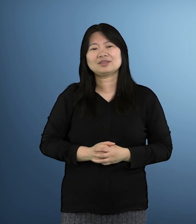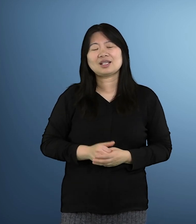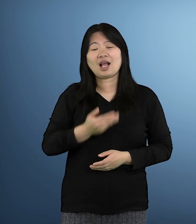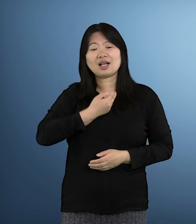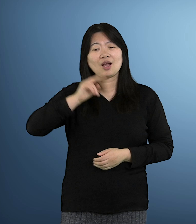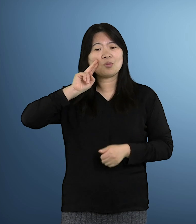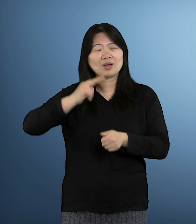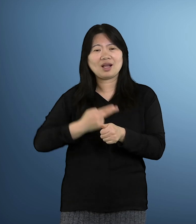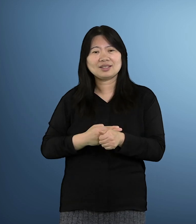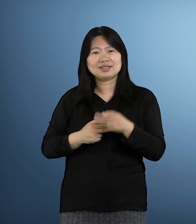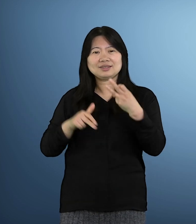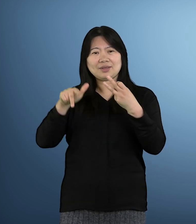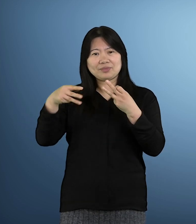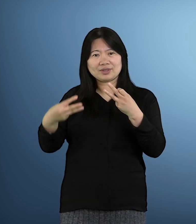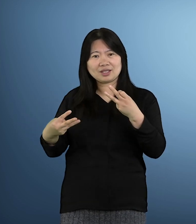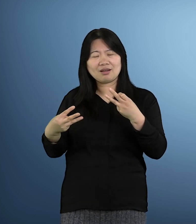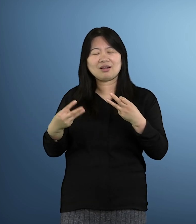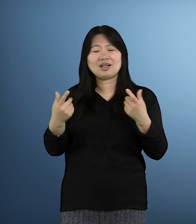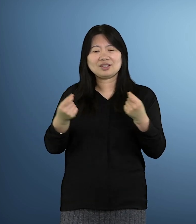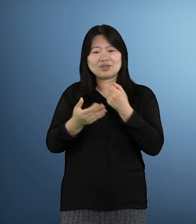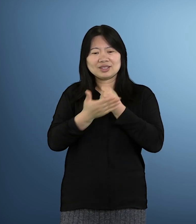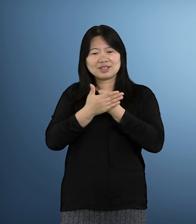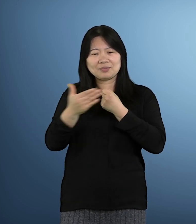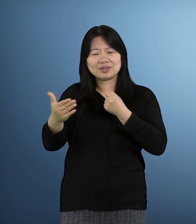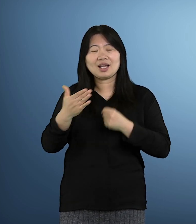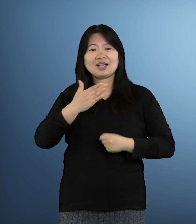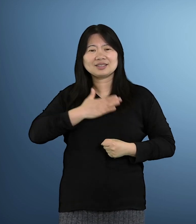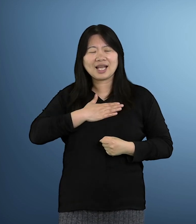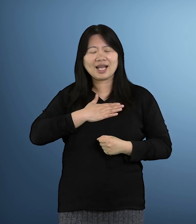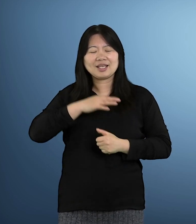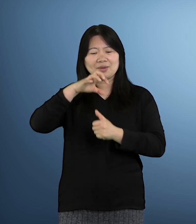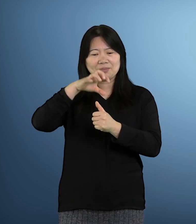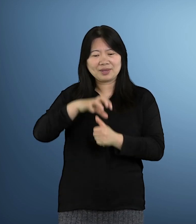사도 바울이 13절에서 이러므로